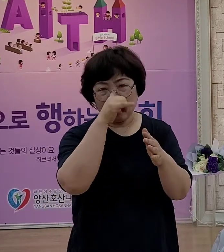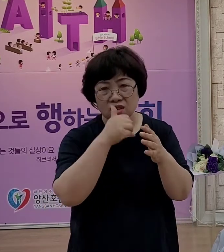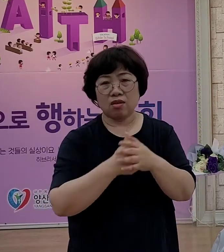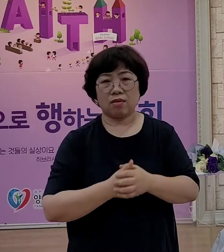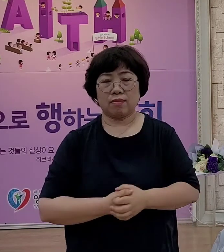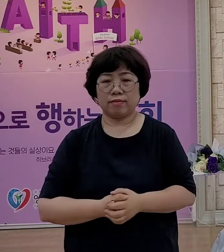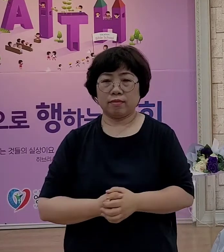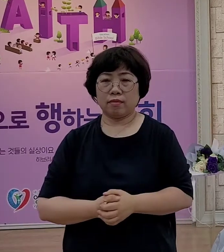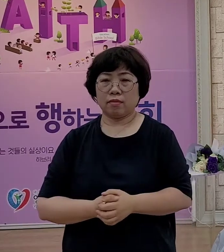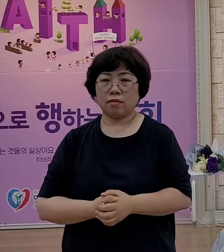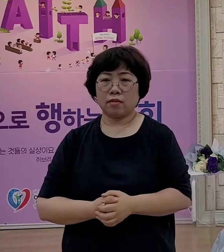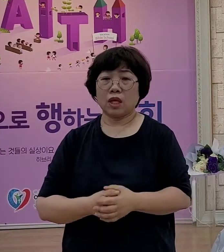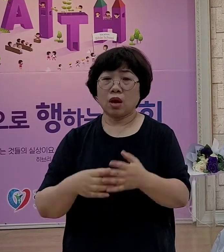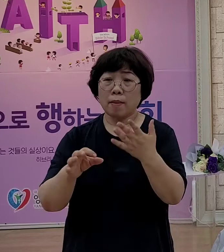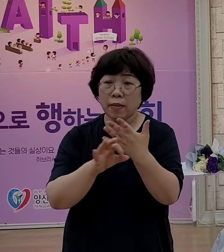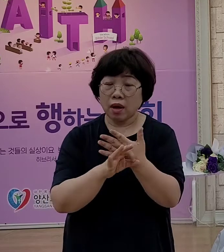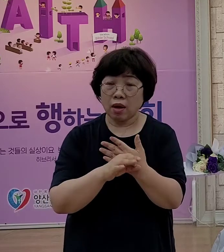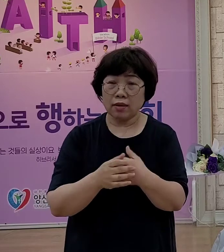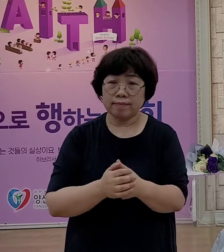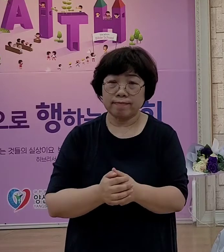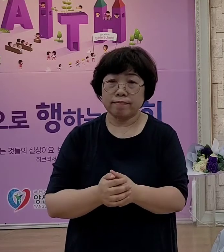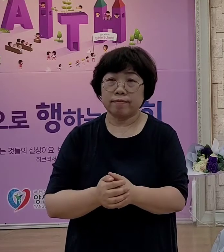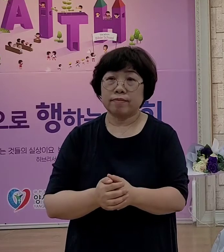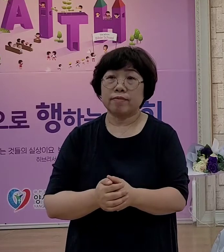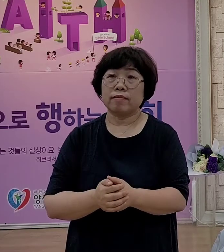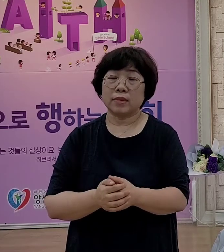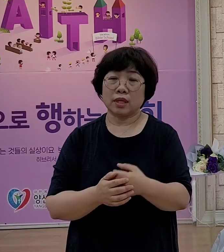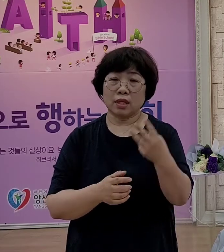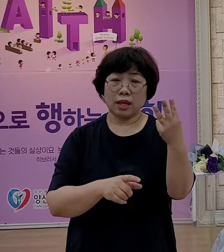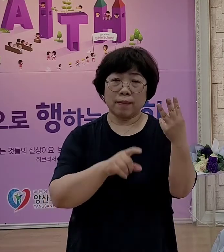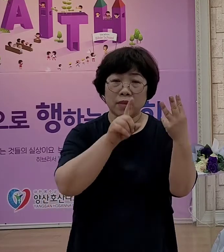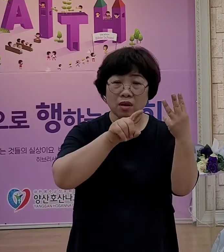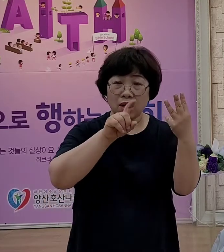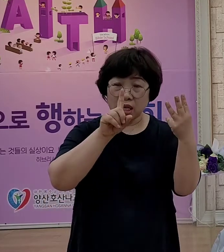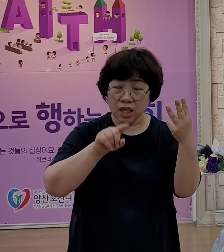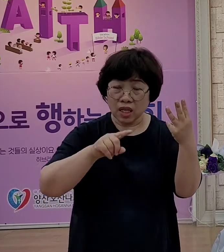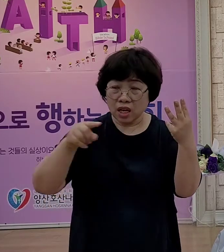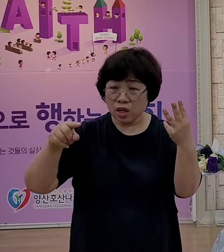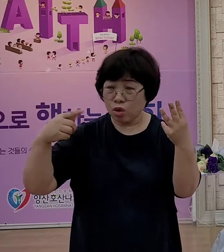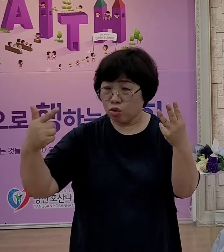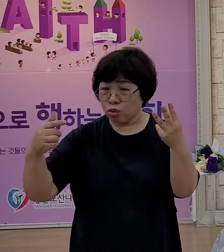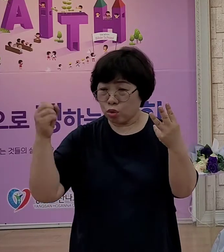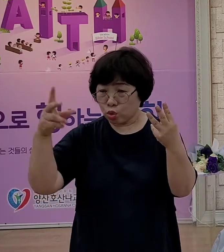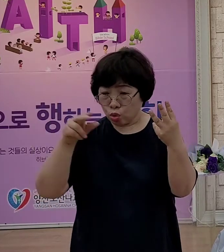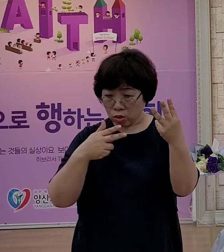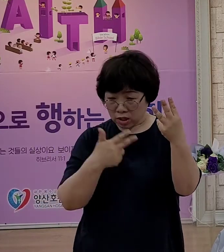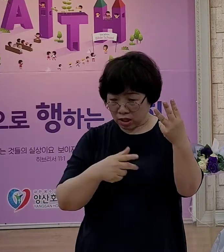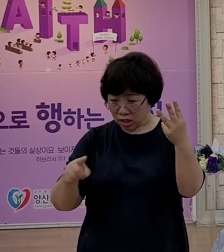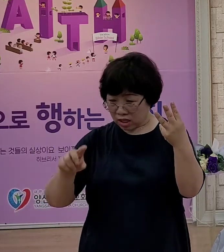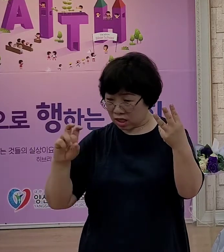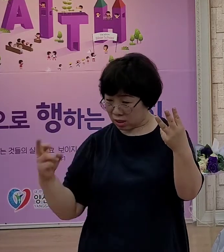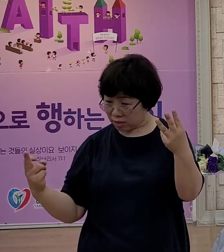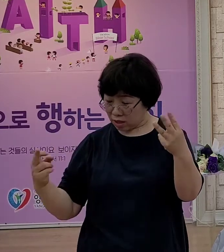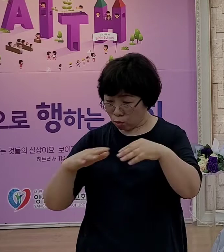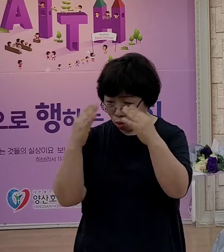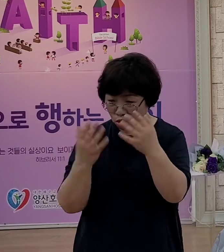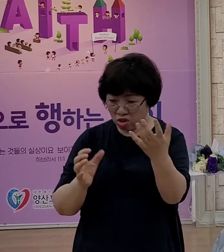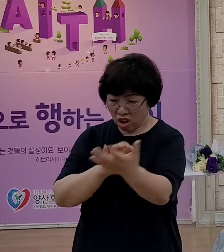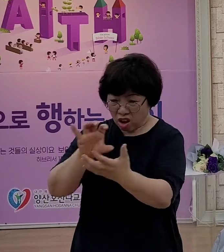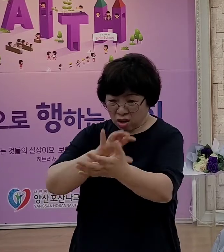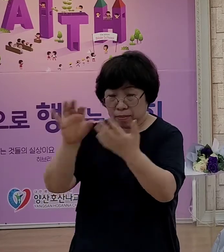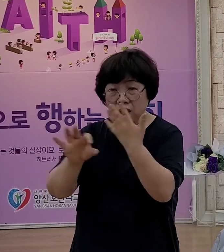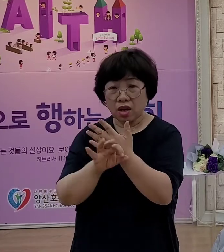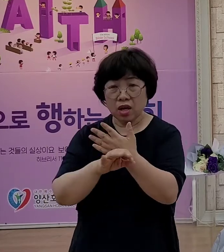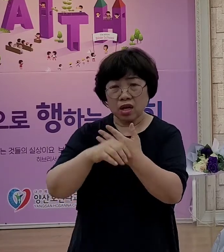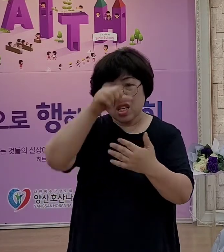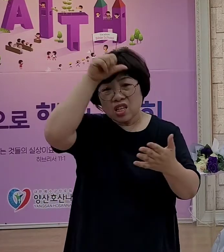있습니다. 그러면 지난 1절에서 6절까지 다 섞어보면 이 무슨 말입니까? 우리 인생의 수레바퀴를